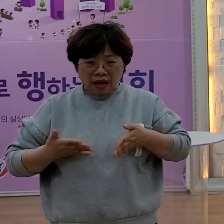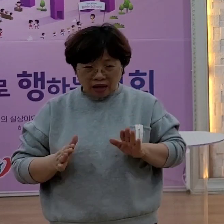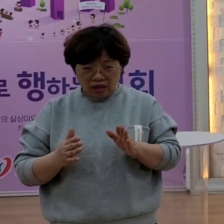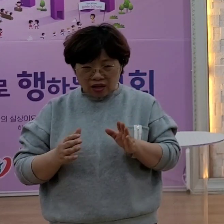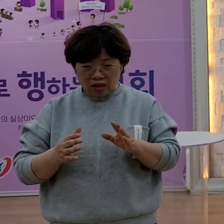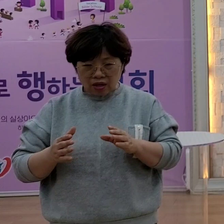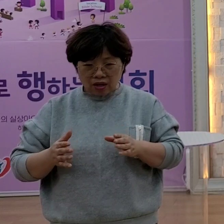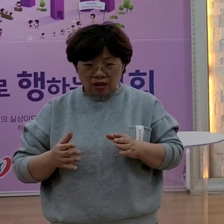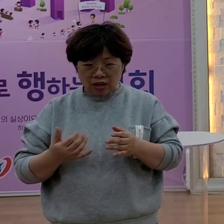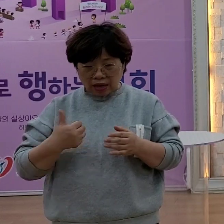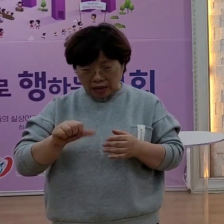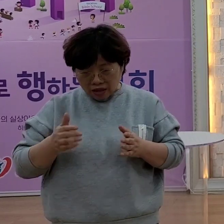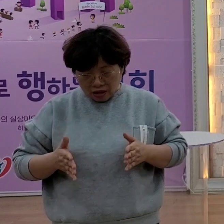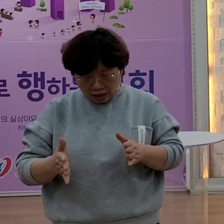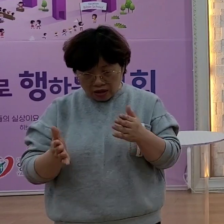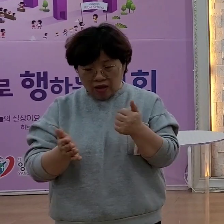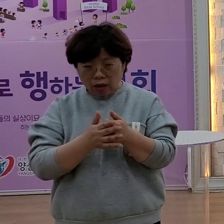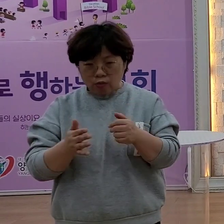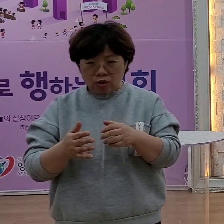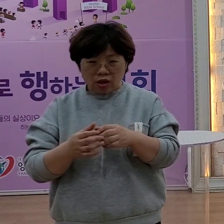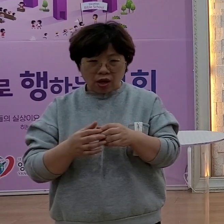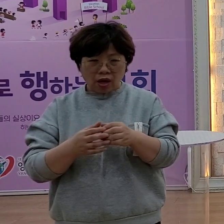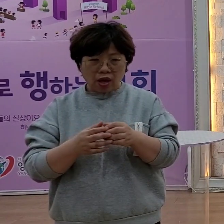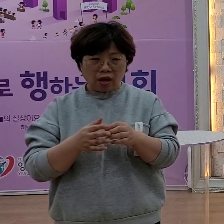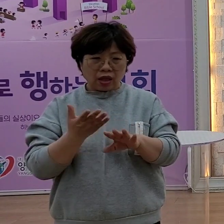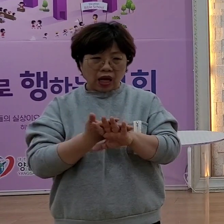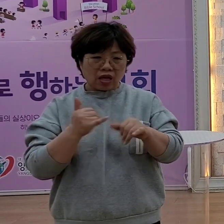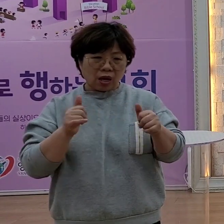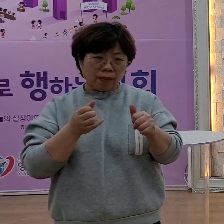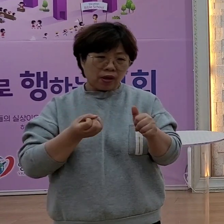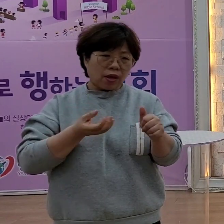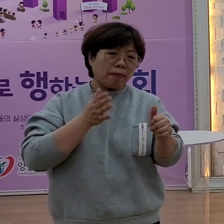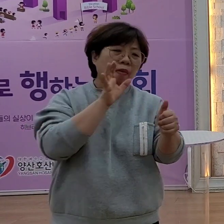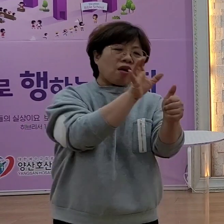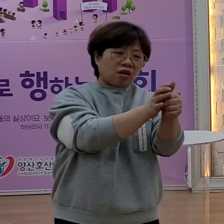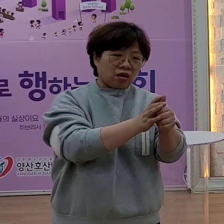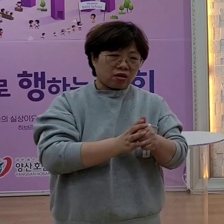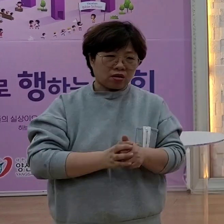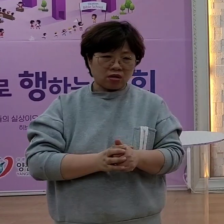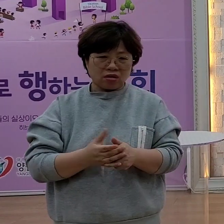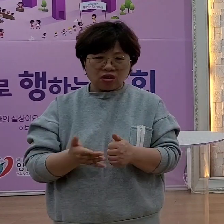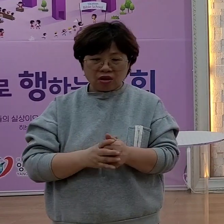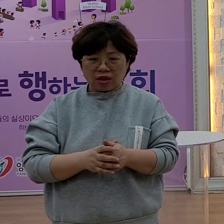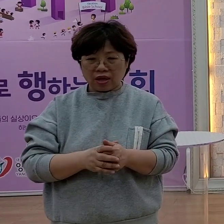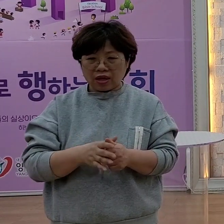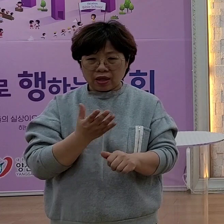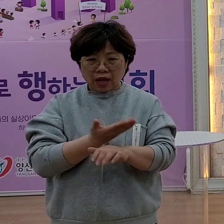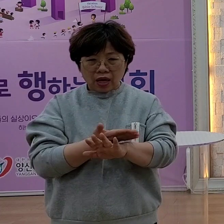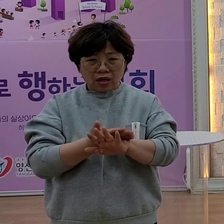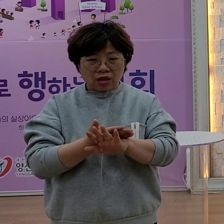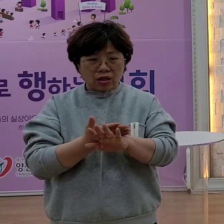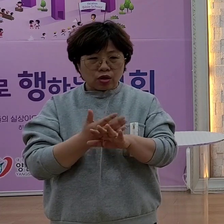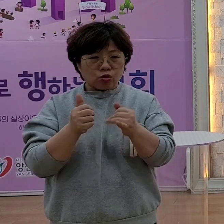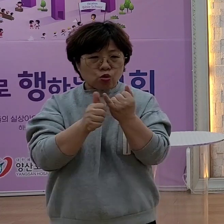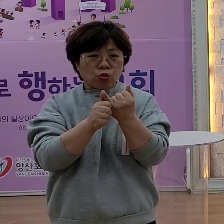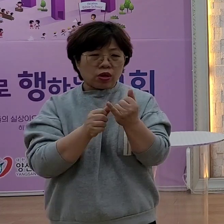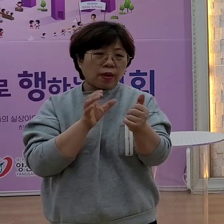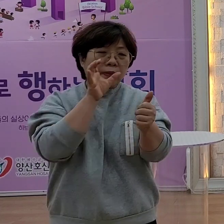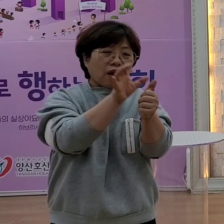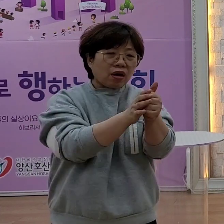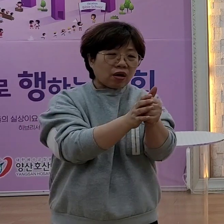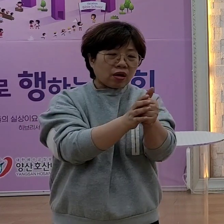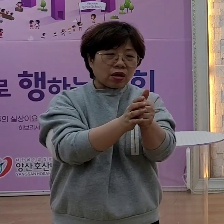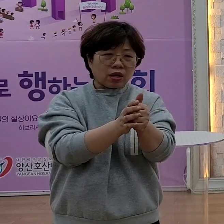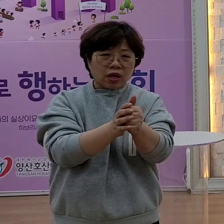그 스티브 잡스를 누군가가 입양을 했는데 그 입양한 사람도 가난한 노동자였어요. 부부가 이 스티브